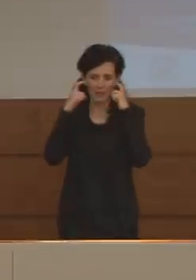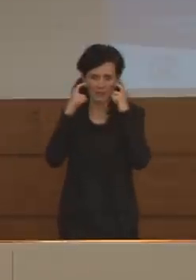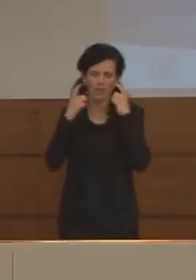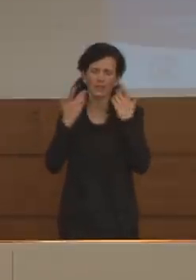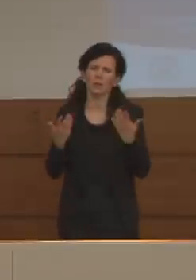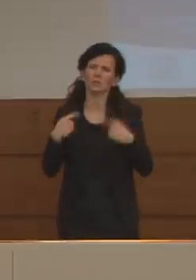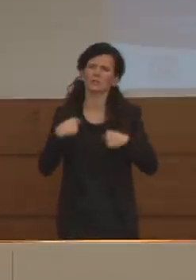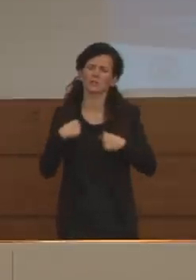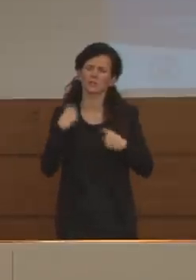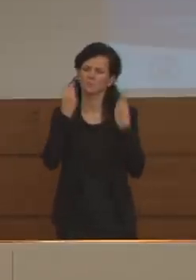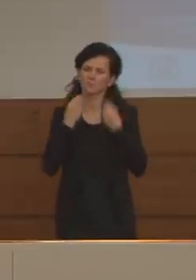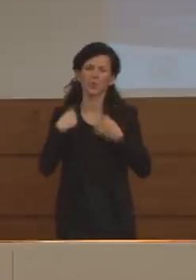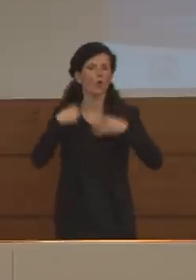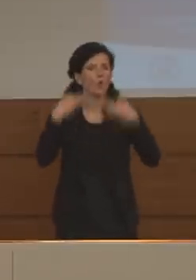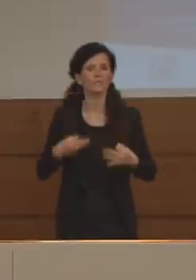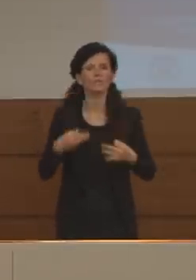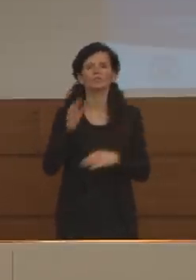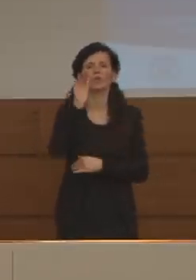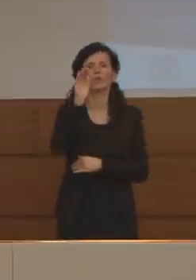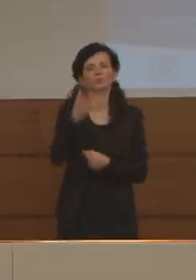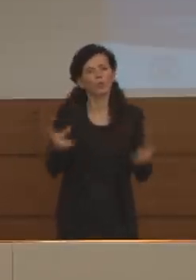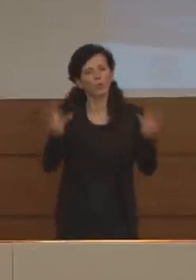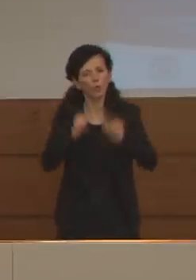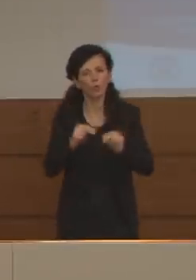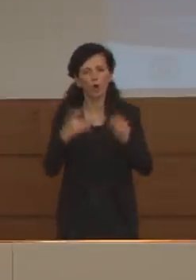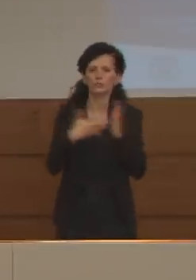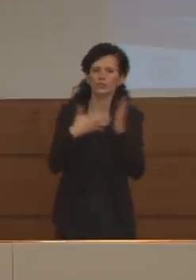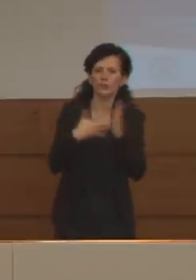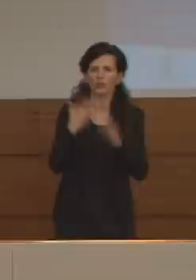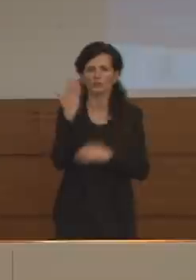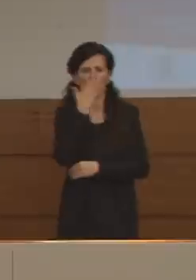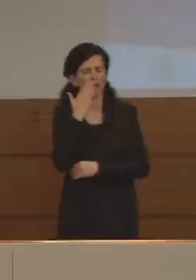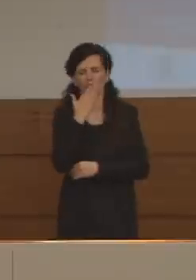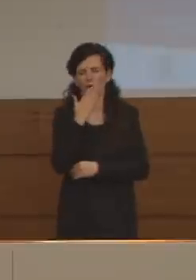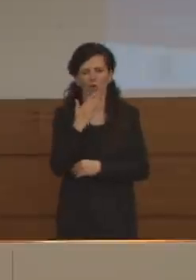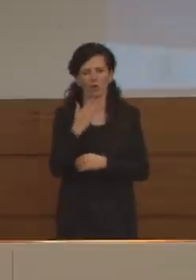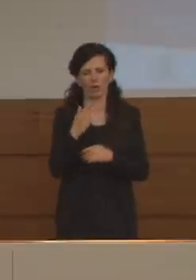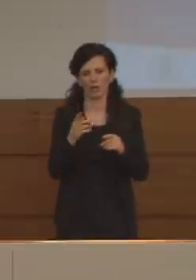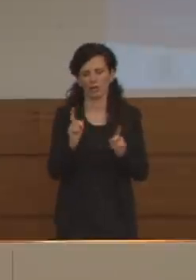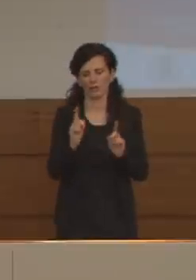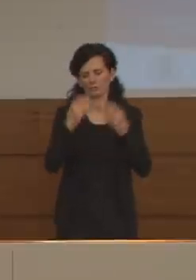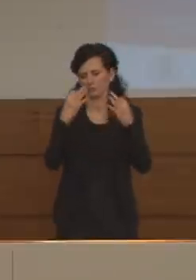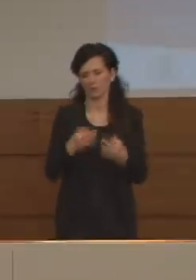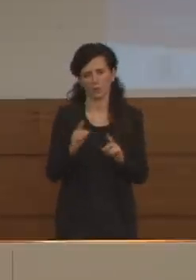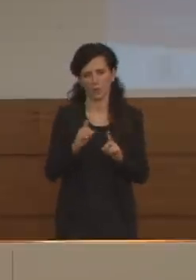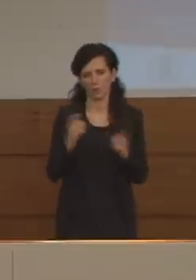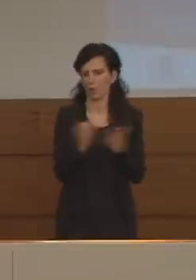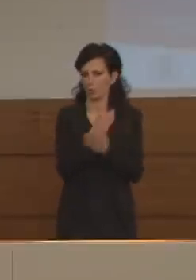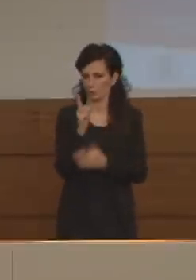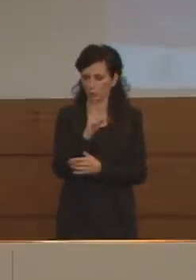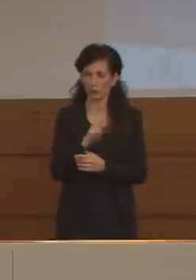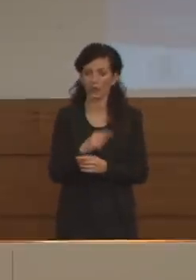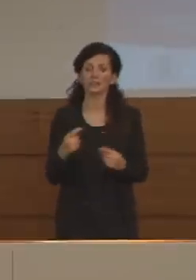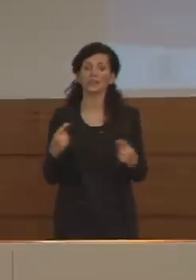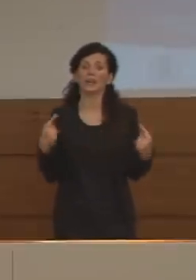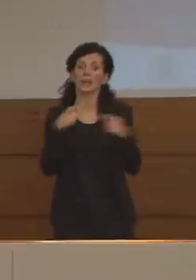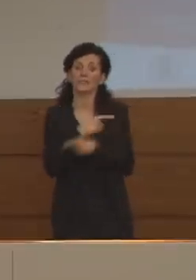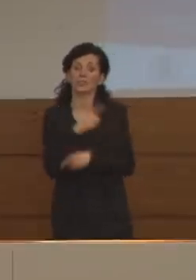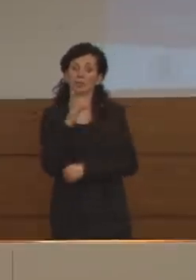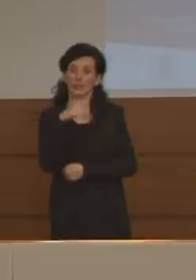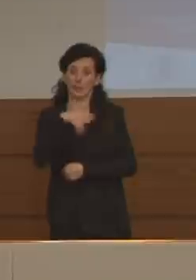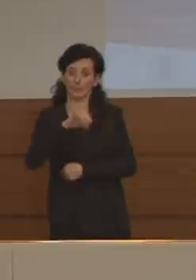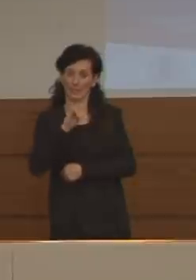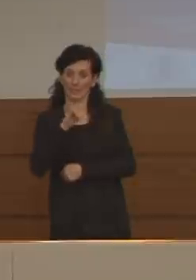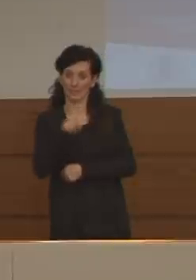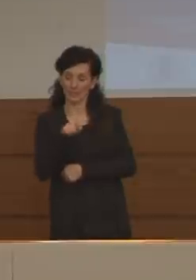non avremo difficoltà in futuro ulteriori rispetto a quelle che abbiamo registrato per quanto riguarda l'uso dei dpi anche lì